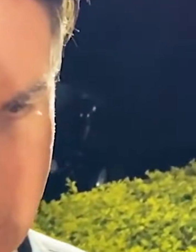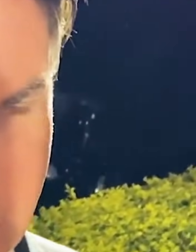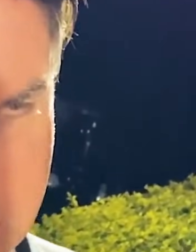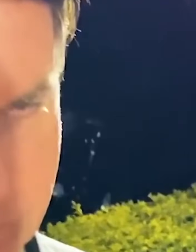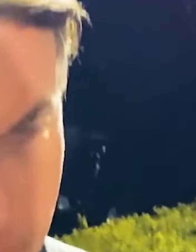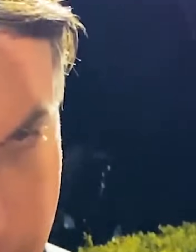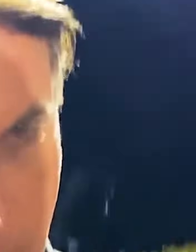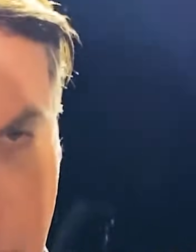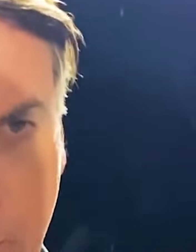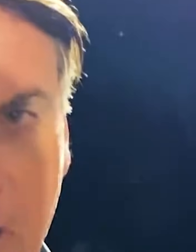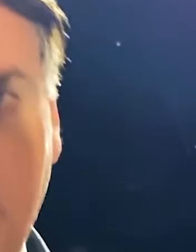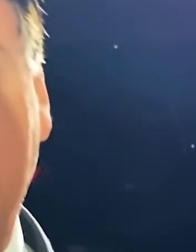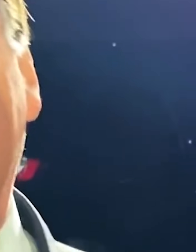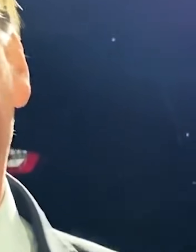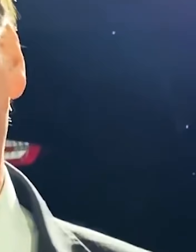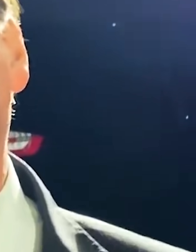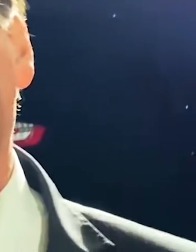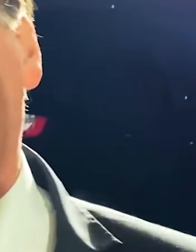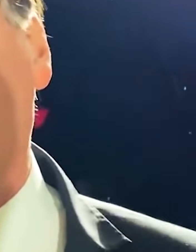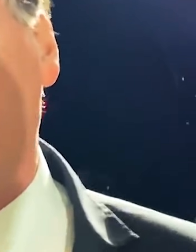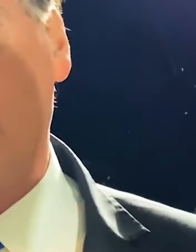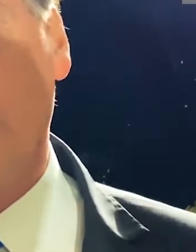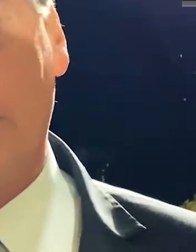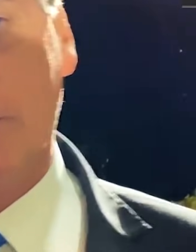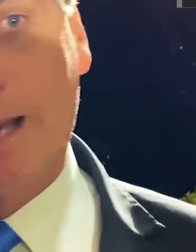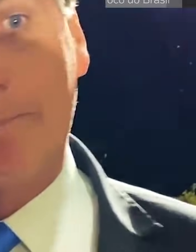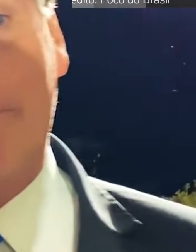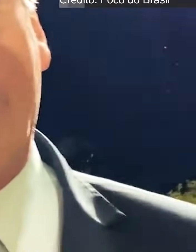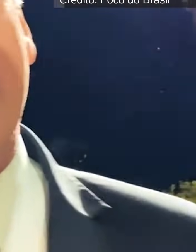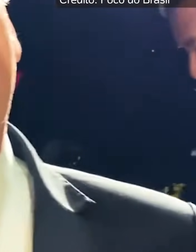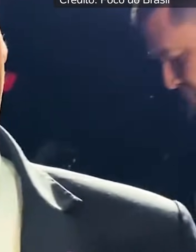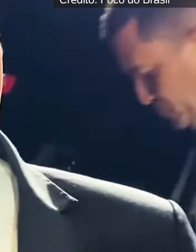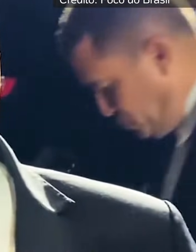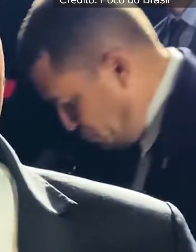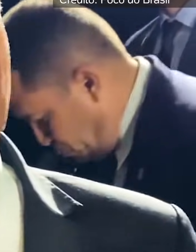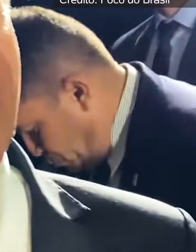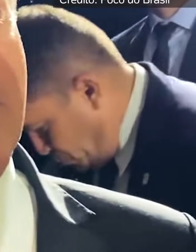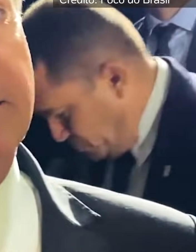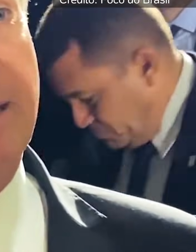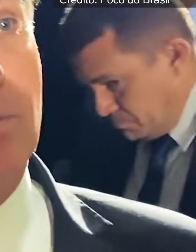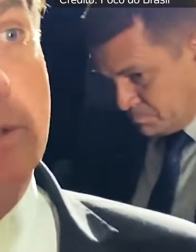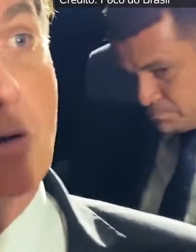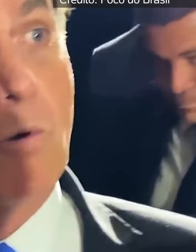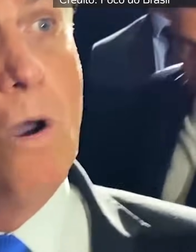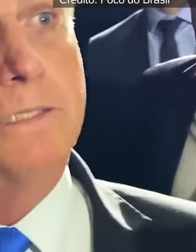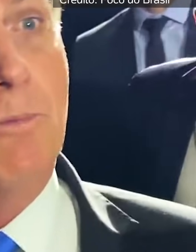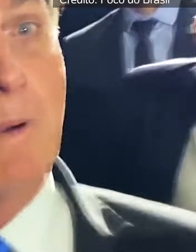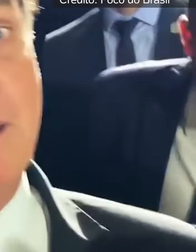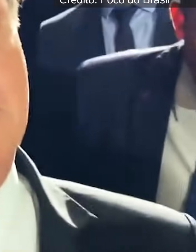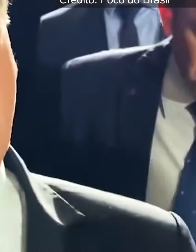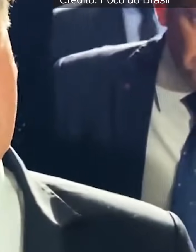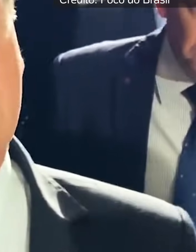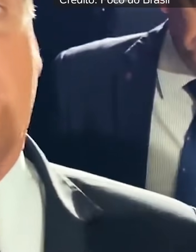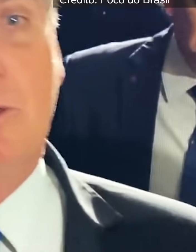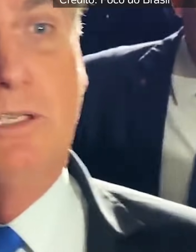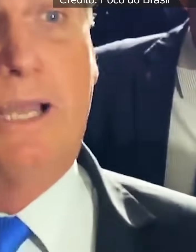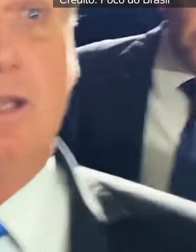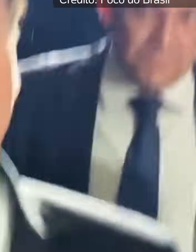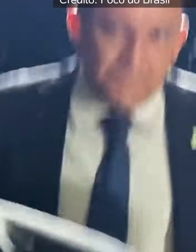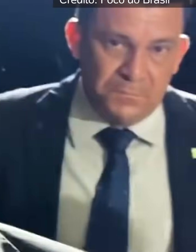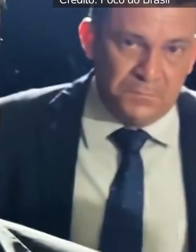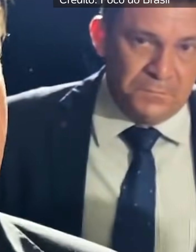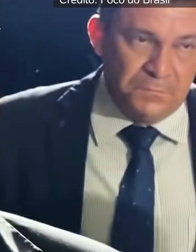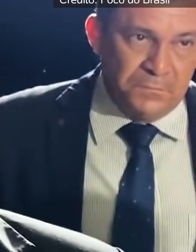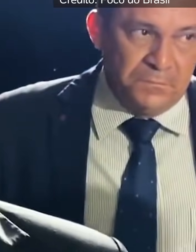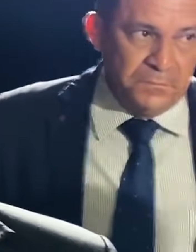aquela decisão de um ministro Supremo para abrir o impeachment, para apurar denúncia contra o presidente Jair Bolsonaro,